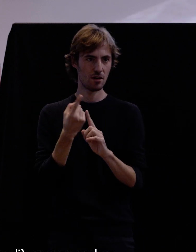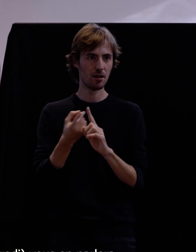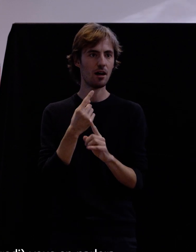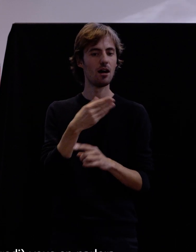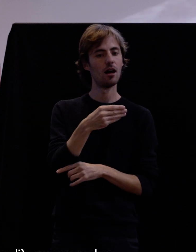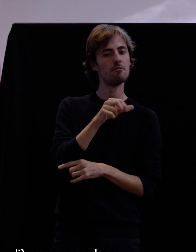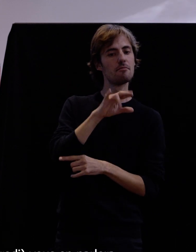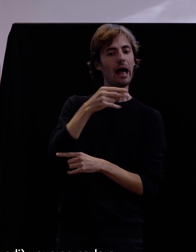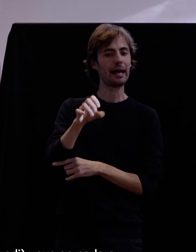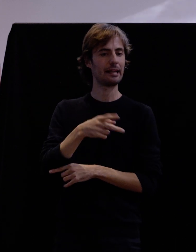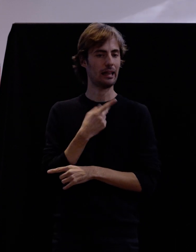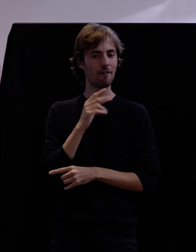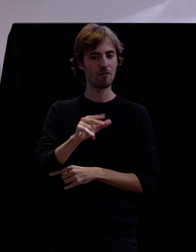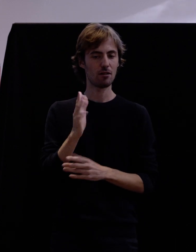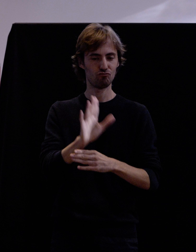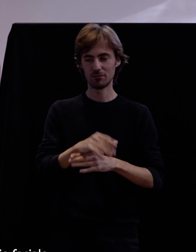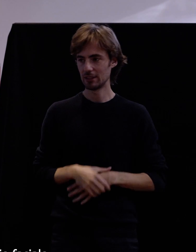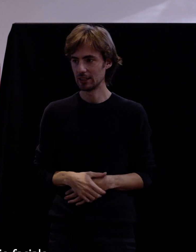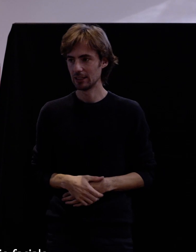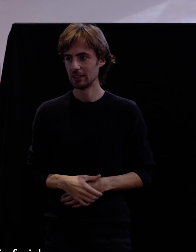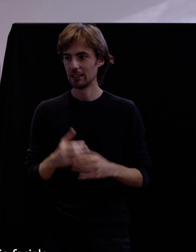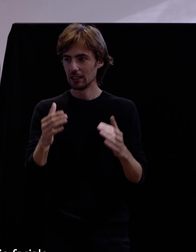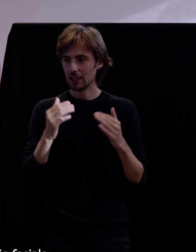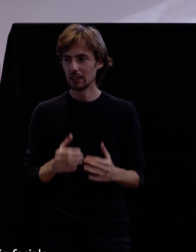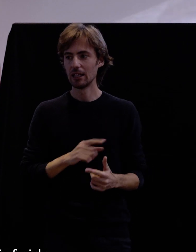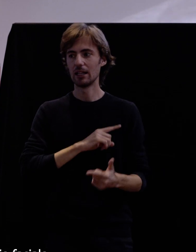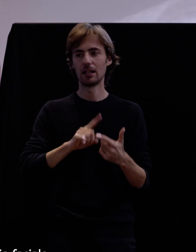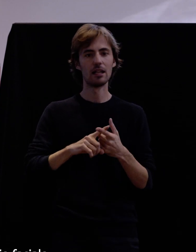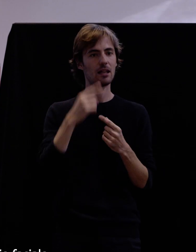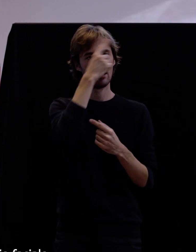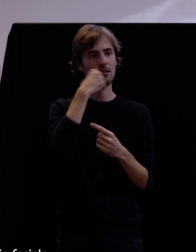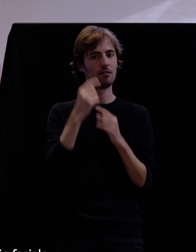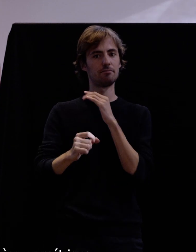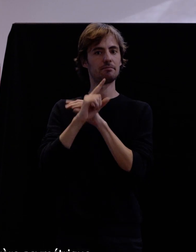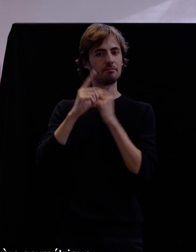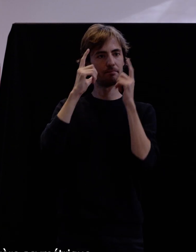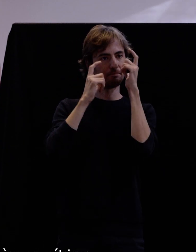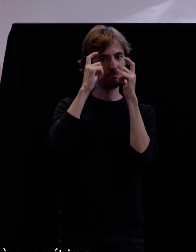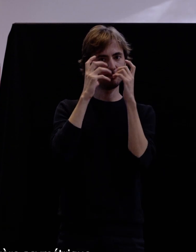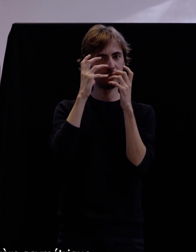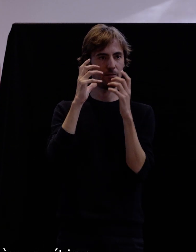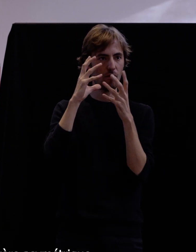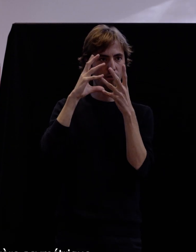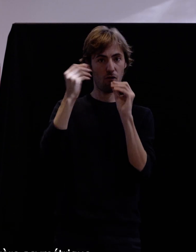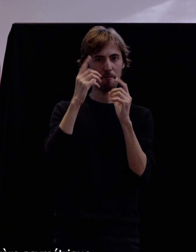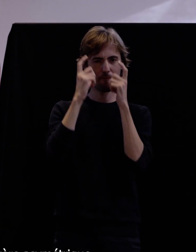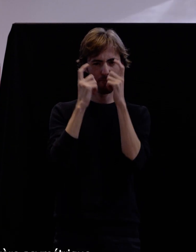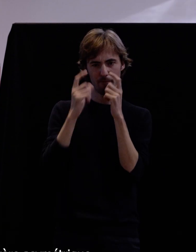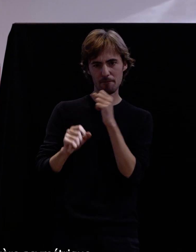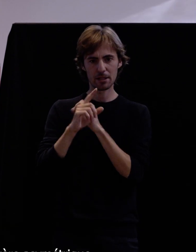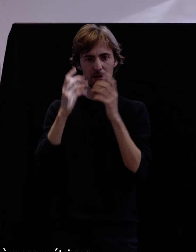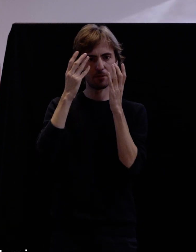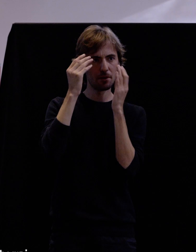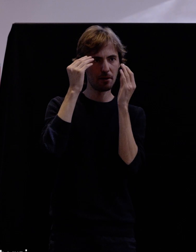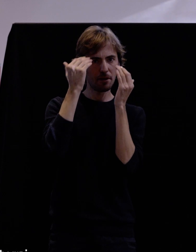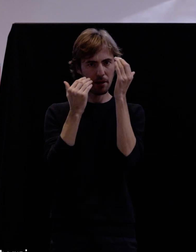vous en parlera, donc je ne détaille pas. La morphologie faciale, qui est très particulière aussi et qui permet le caractère asymétrique,